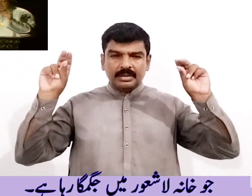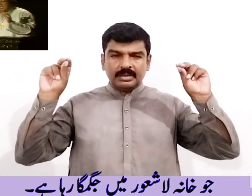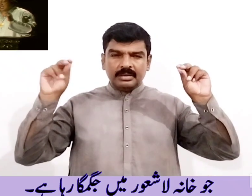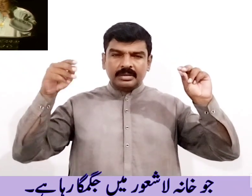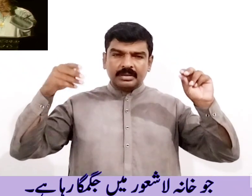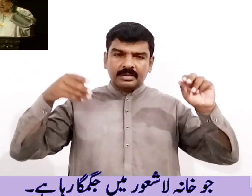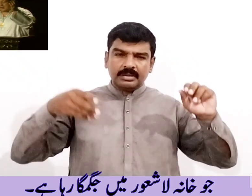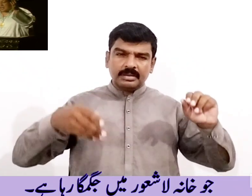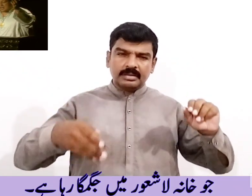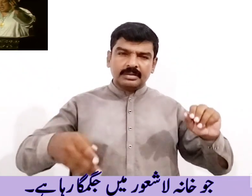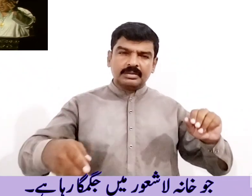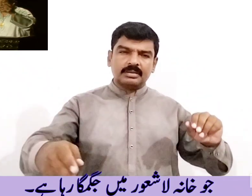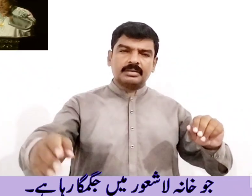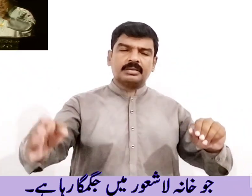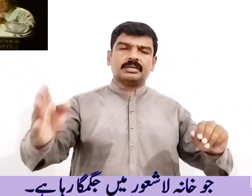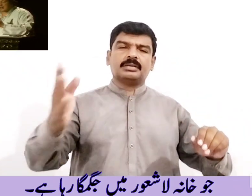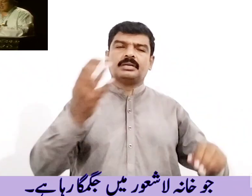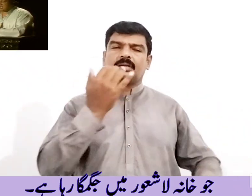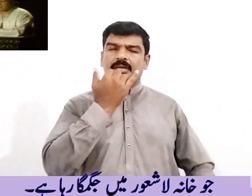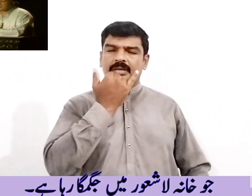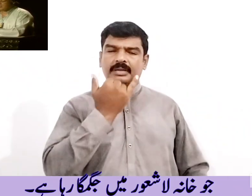जगमगा रहा